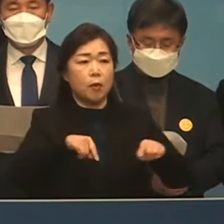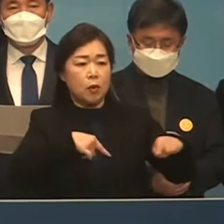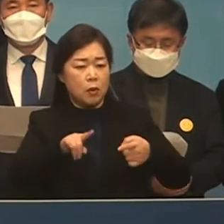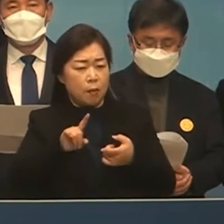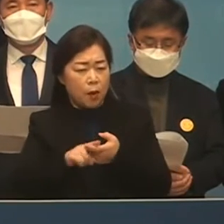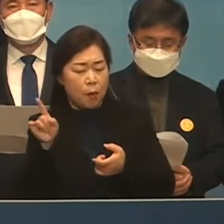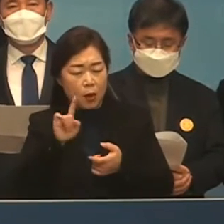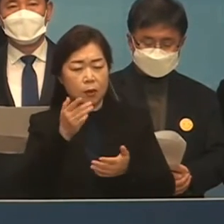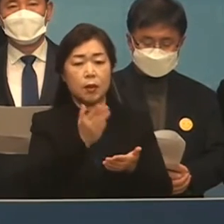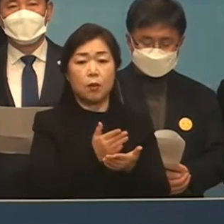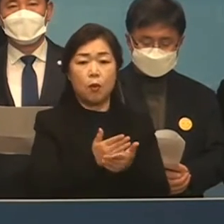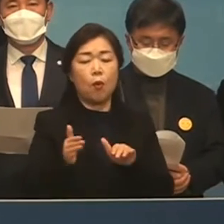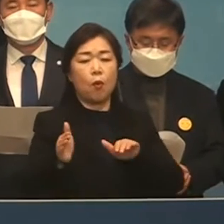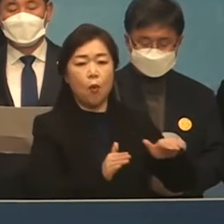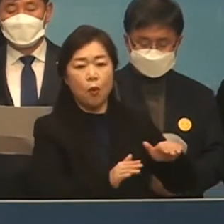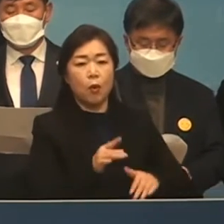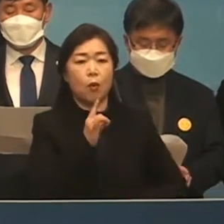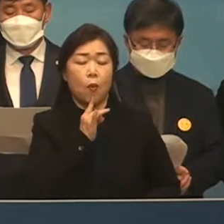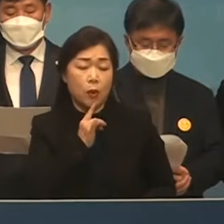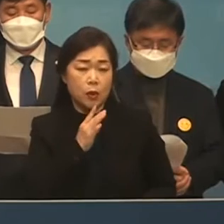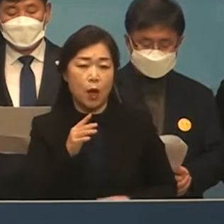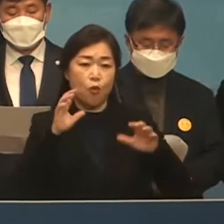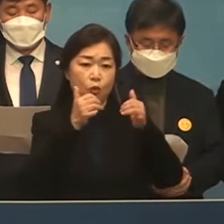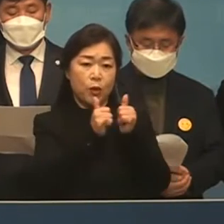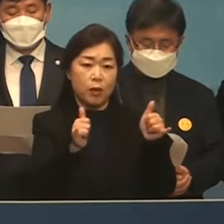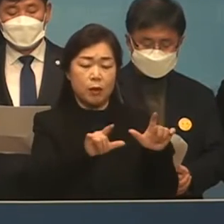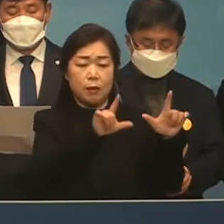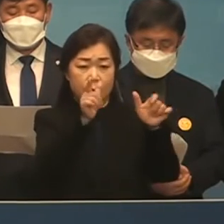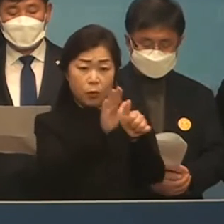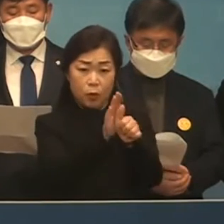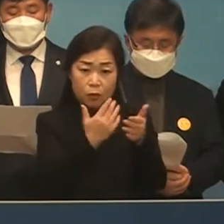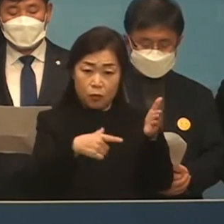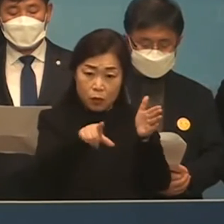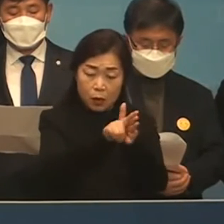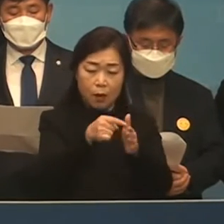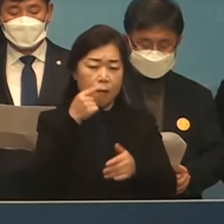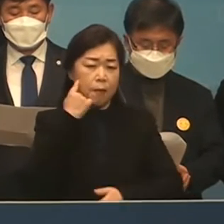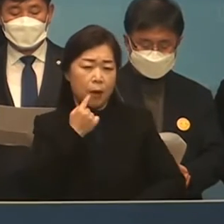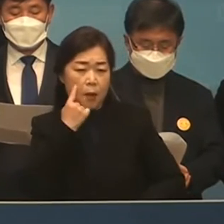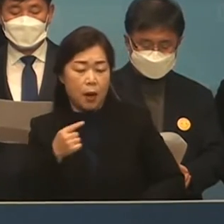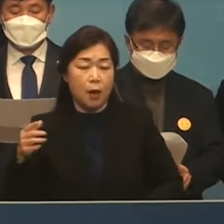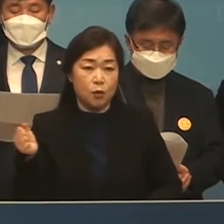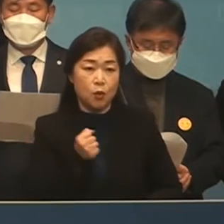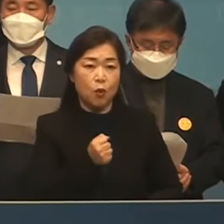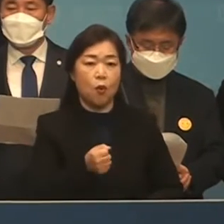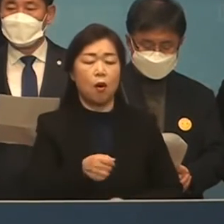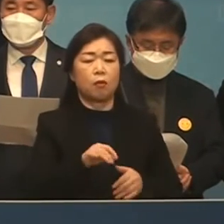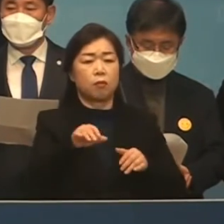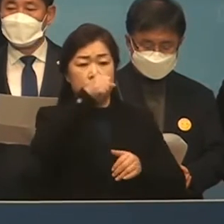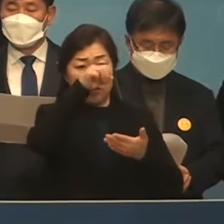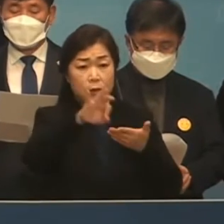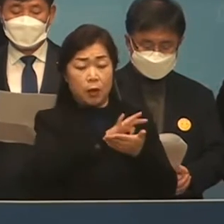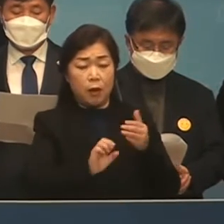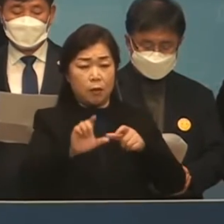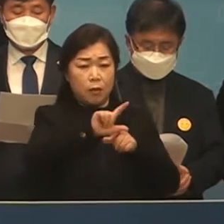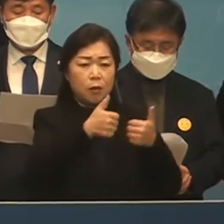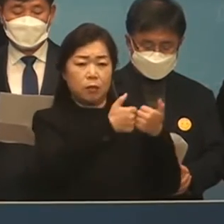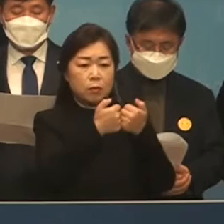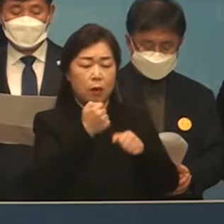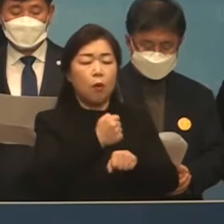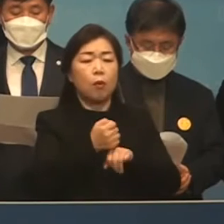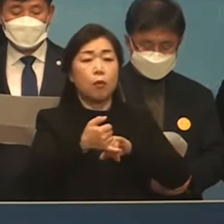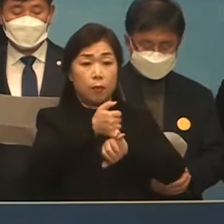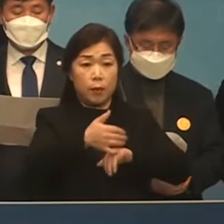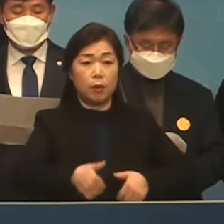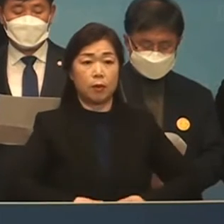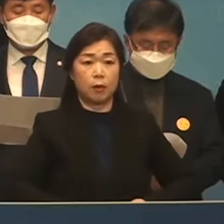고려를 배제하고 오로지 국민과 민생을 위한다는 각오로 전향적인 추경 논의에 착수해야